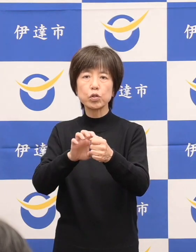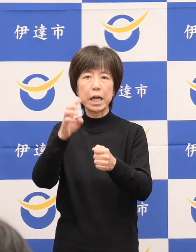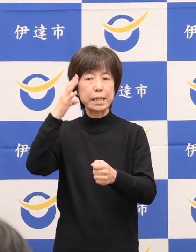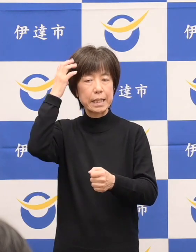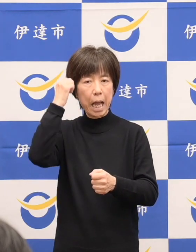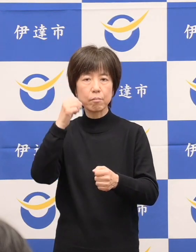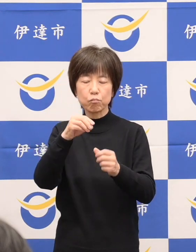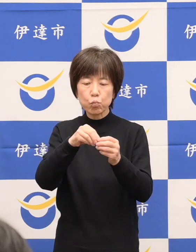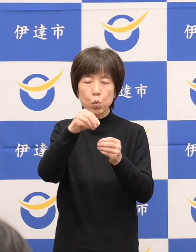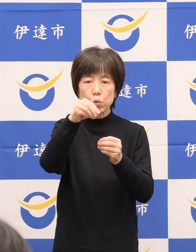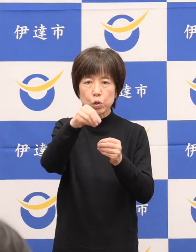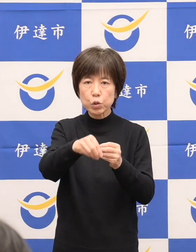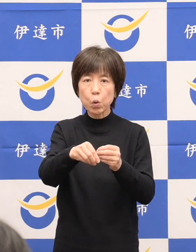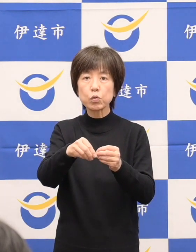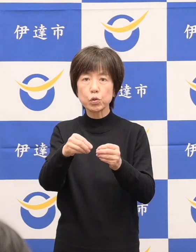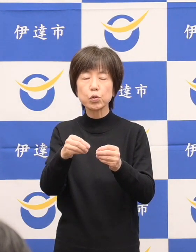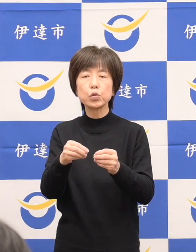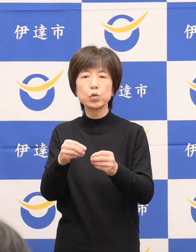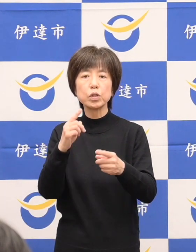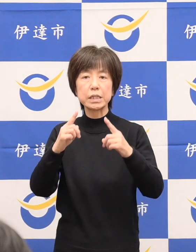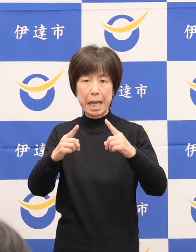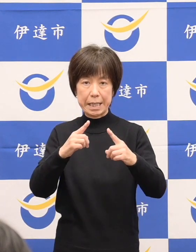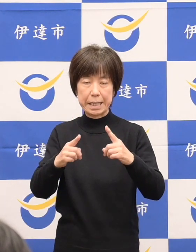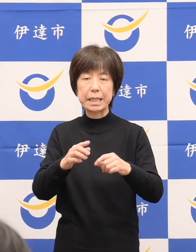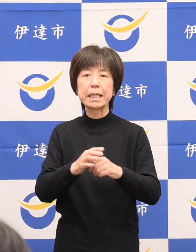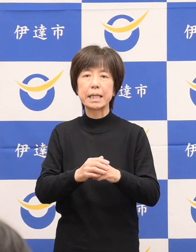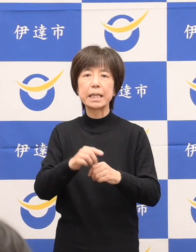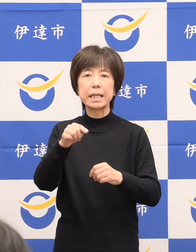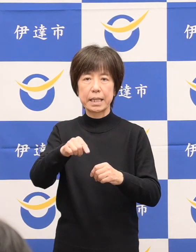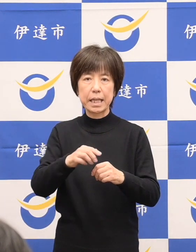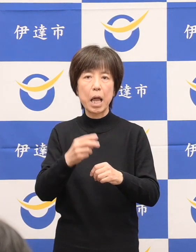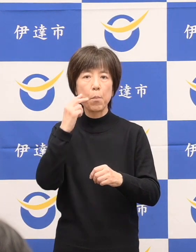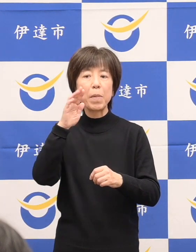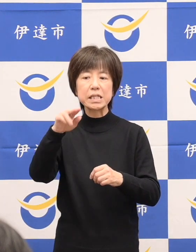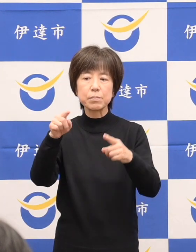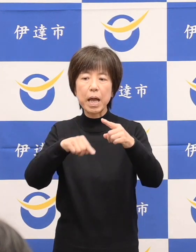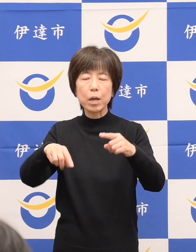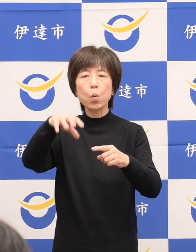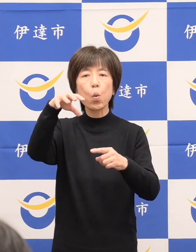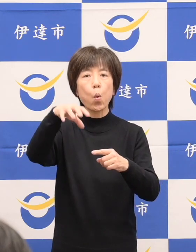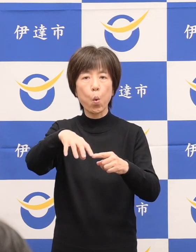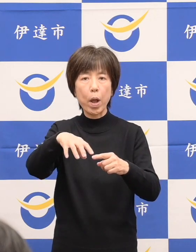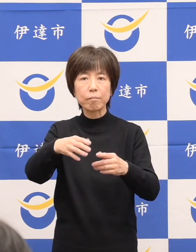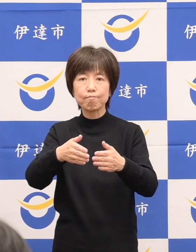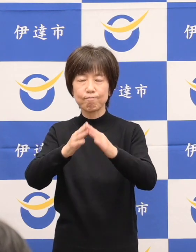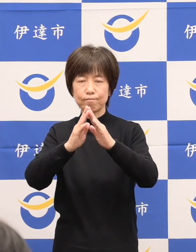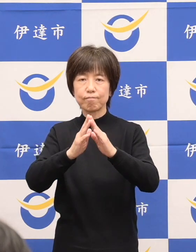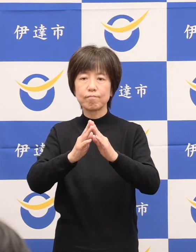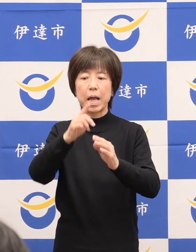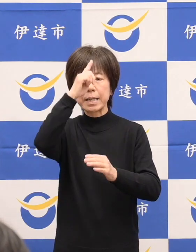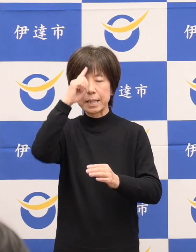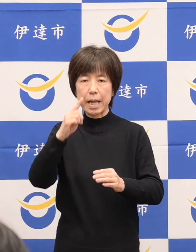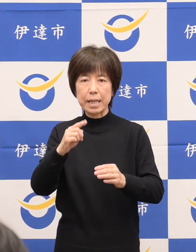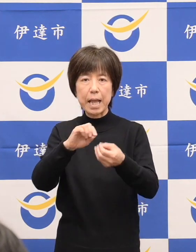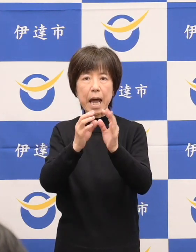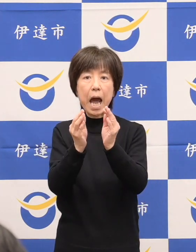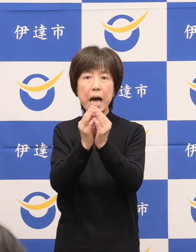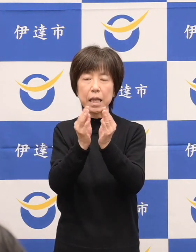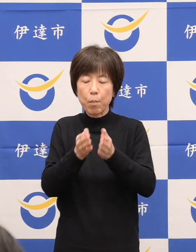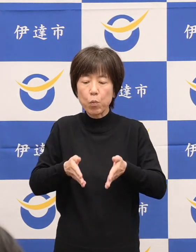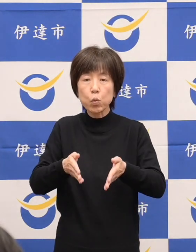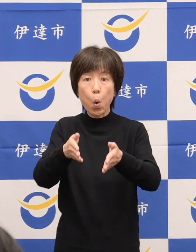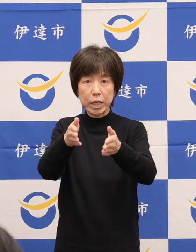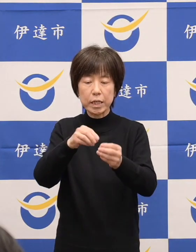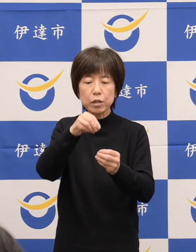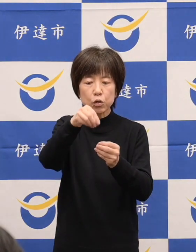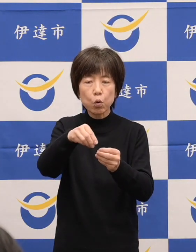樹祭におきまして、松前公園に新設されます 伊達浜桃通りに植樹をされる